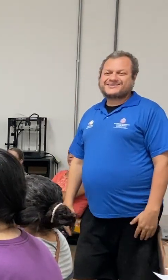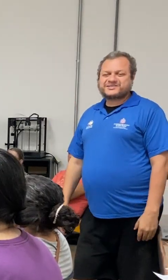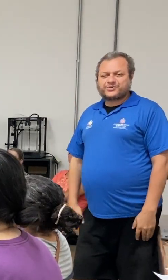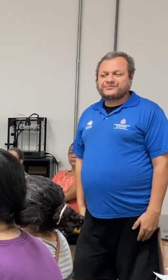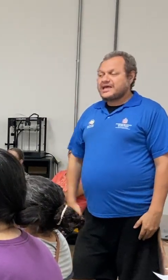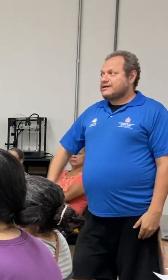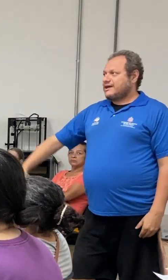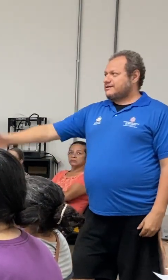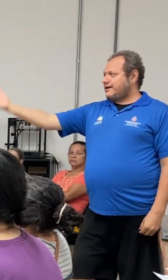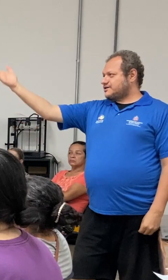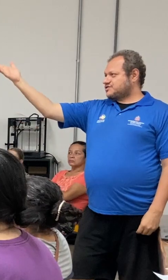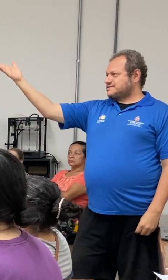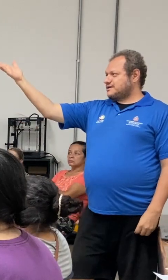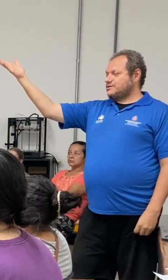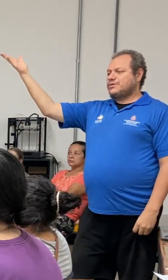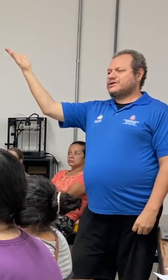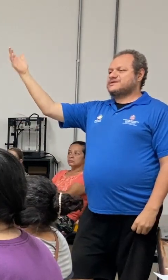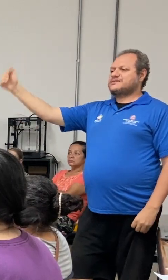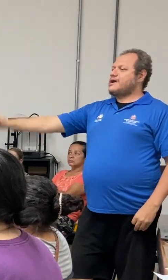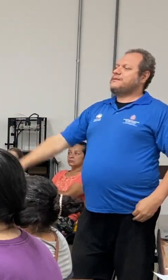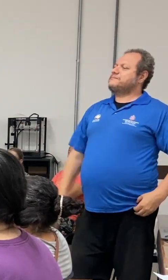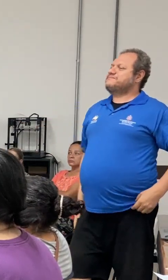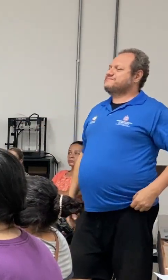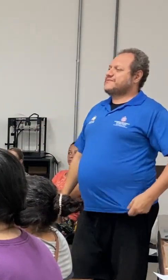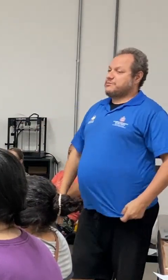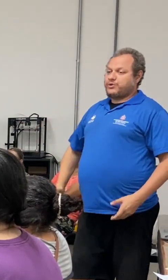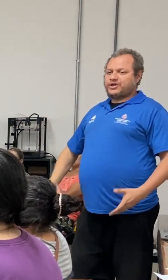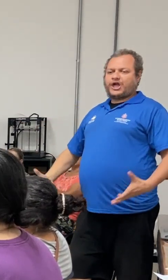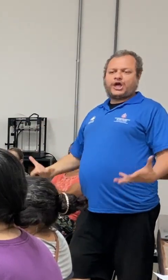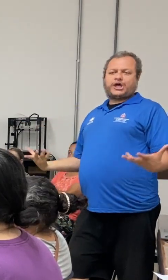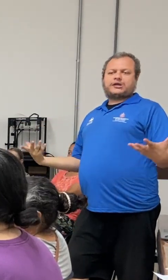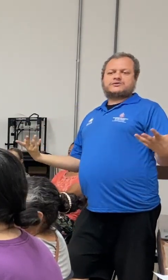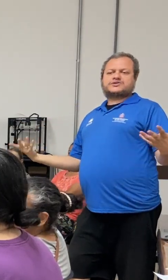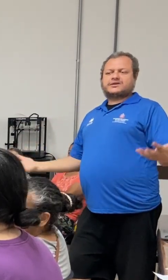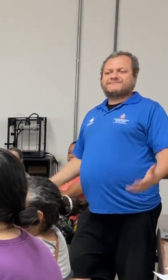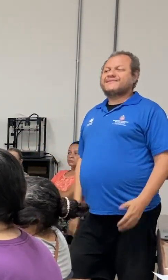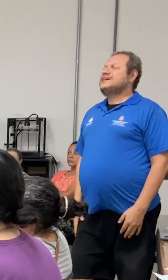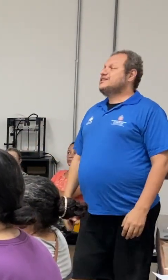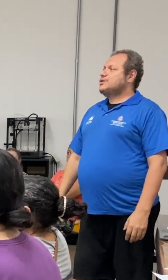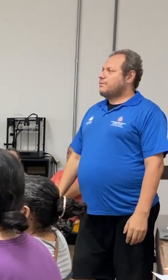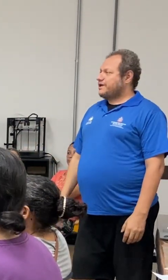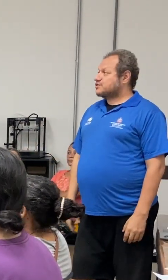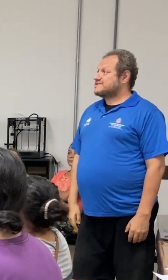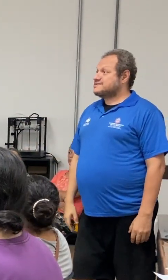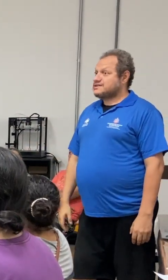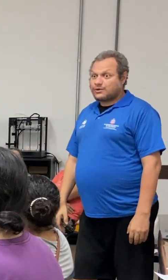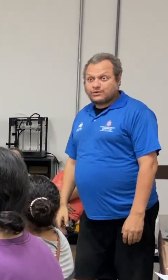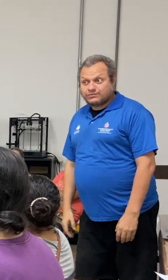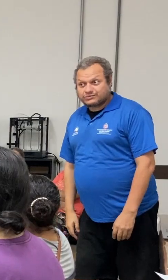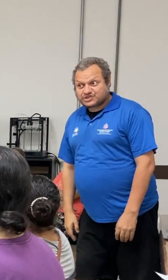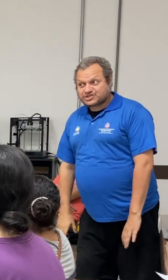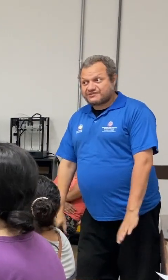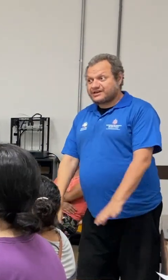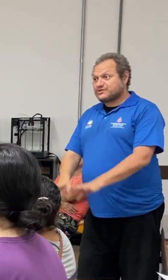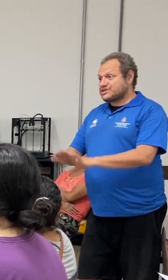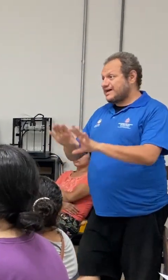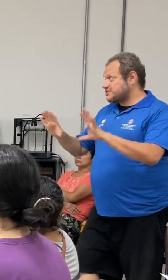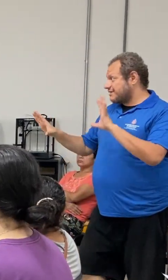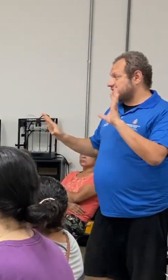Brasil. Quem é este senhor que está aí? Imponente. Dom Pedro II, a gente está falando já de Brasil